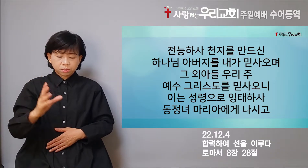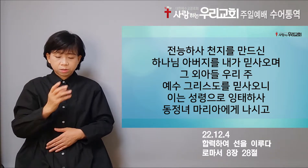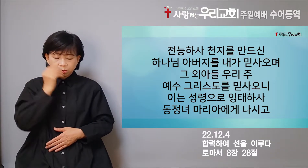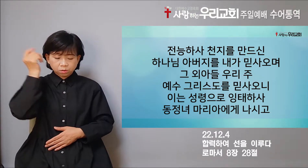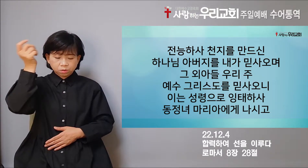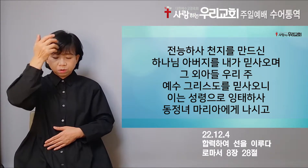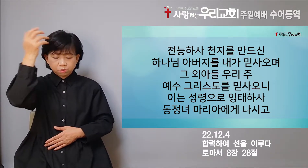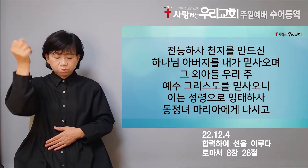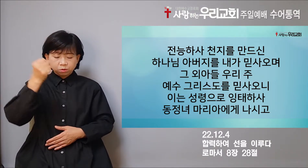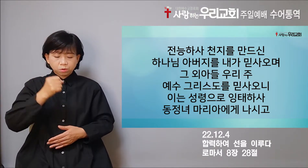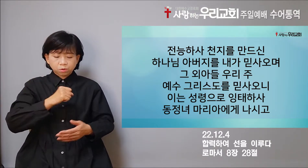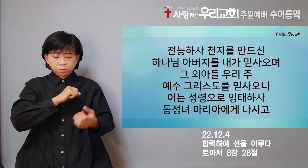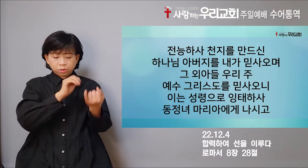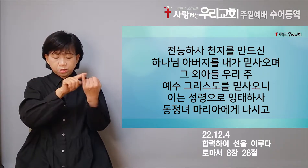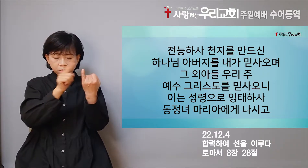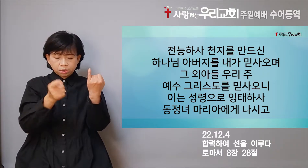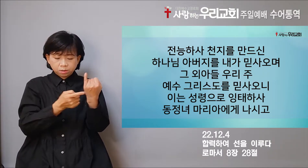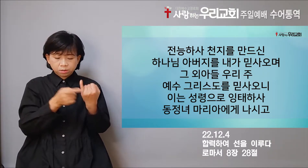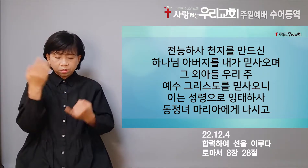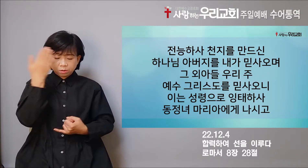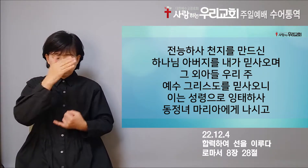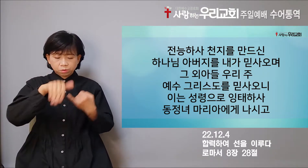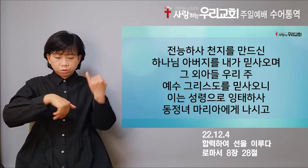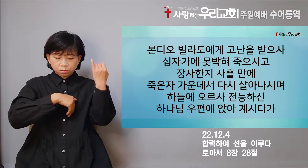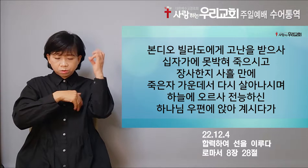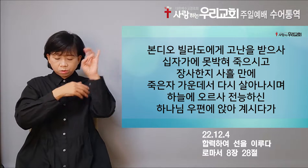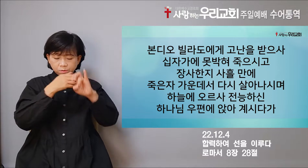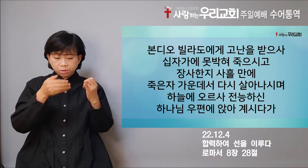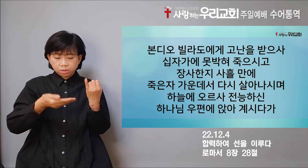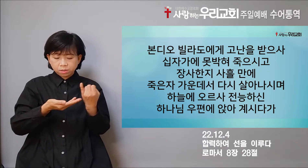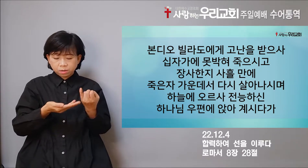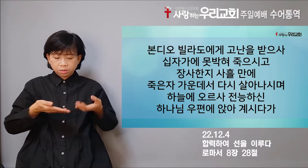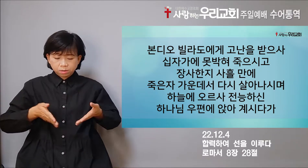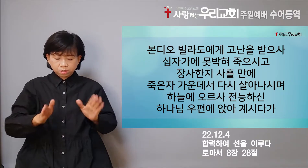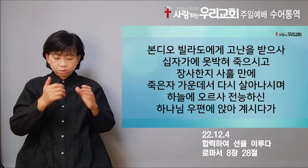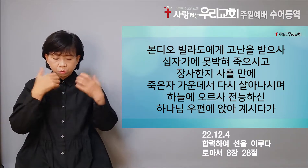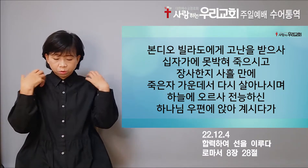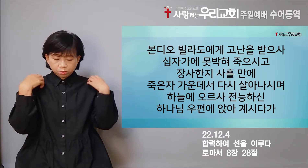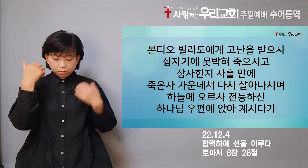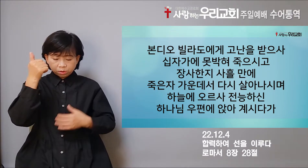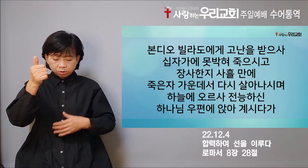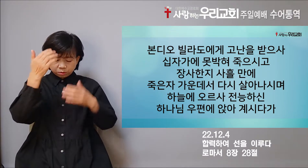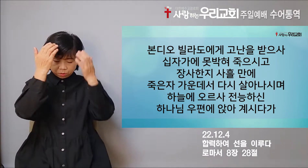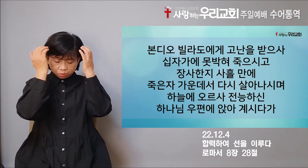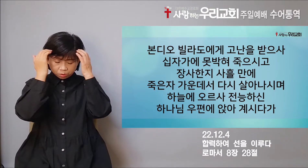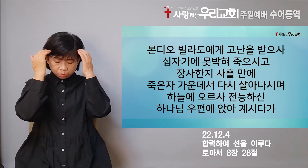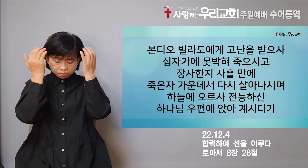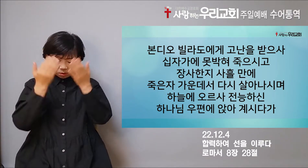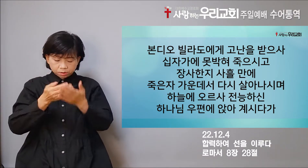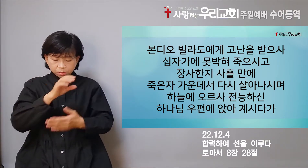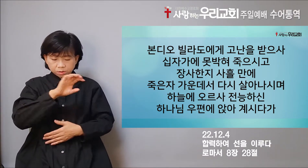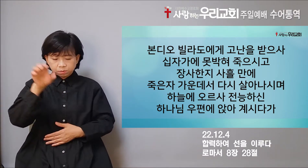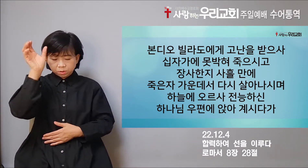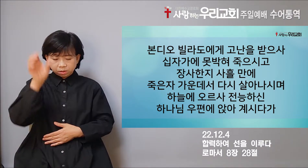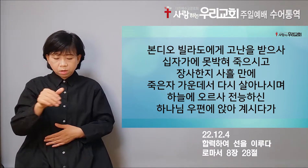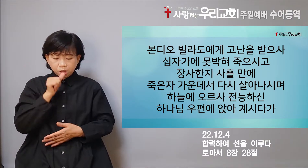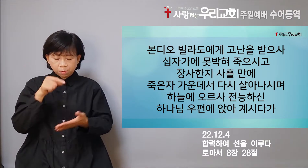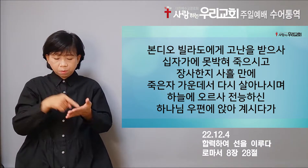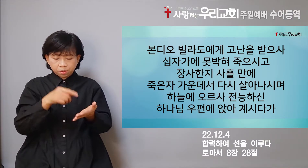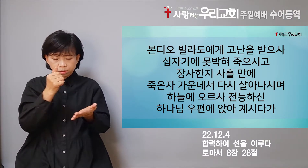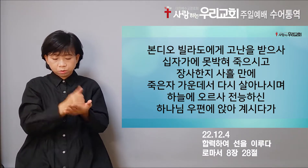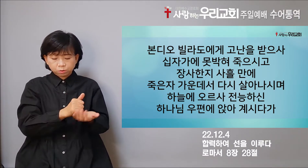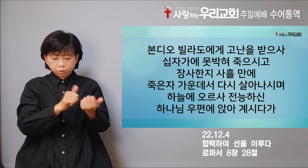이는 성령으로 잉태하사 동정녀 마리아에게 나시고 본디오 빌라도에게 고난을 받으사 십자가에